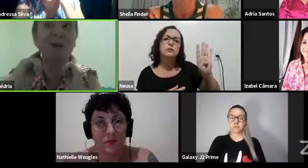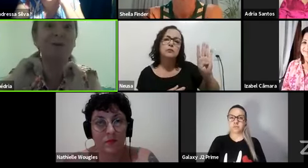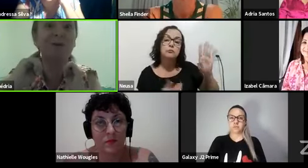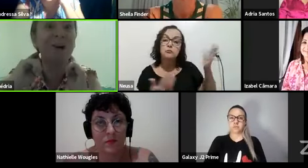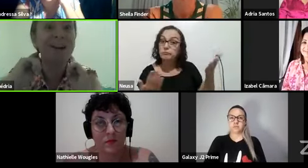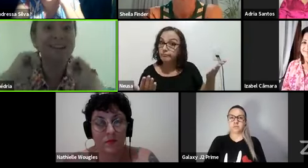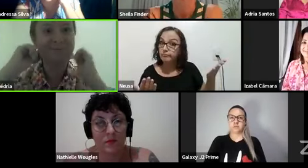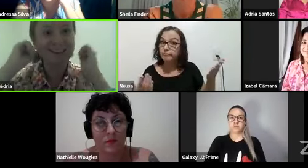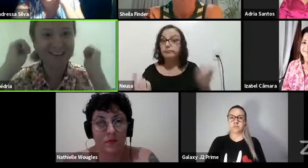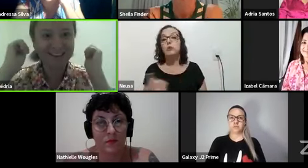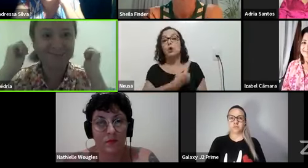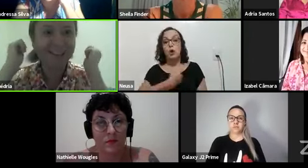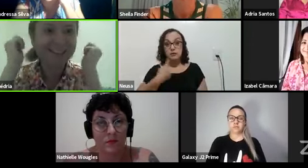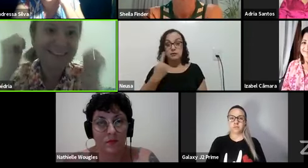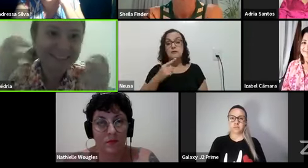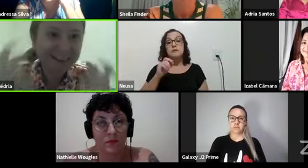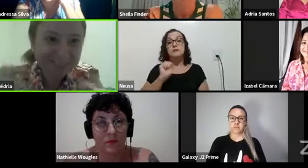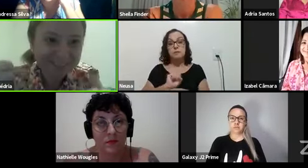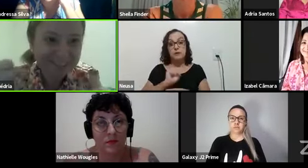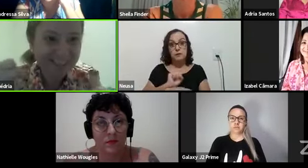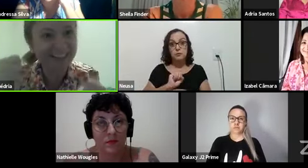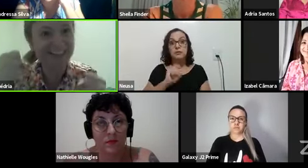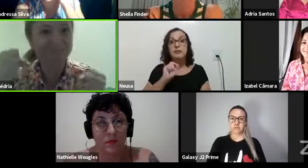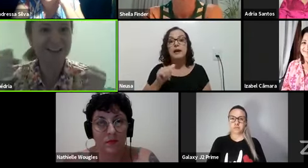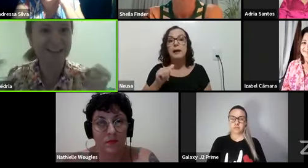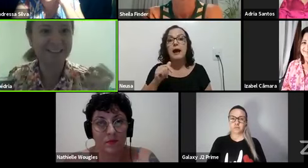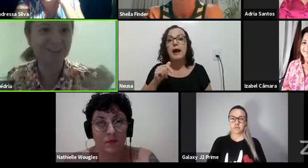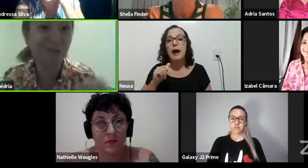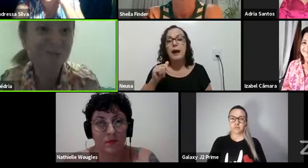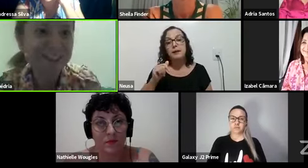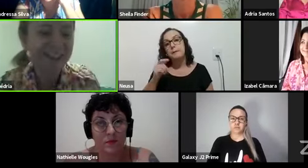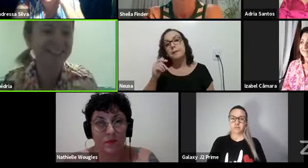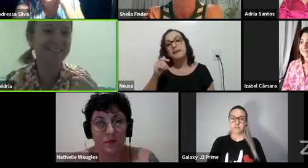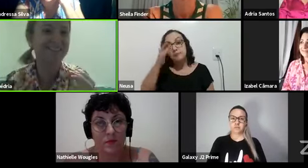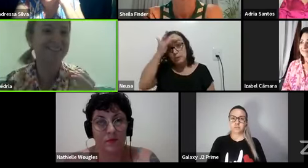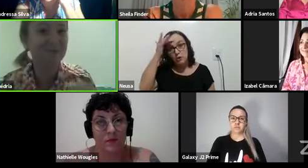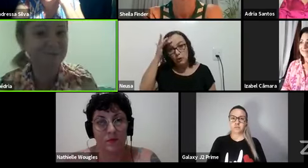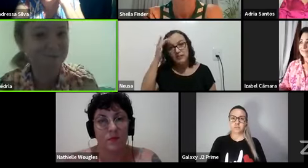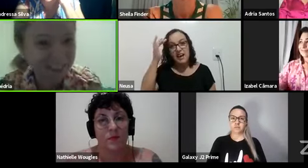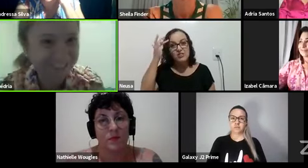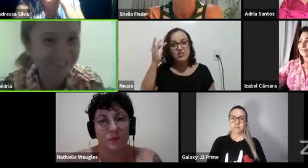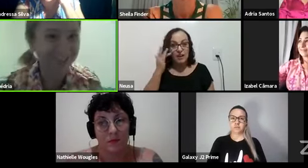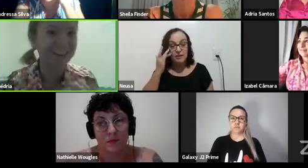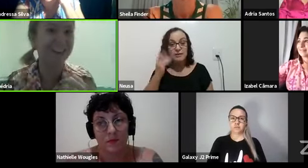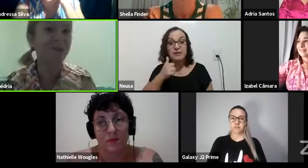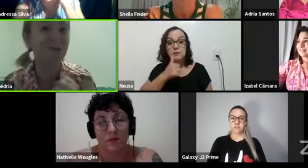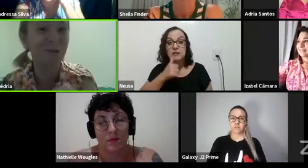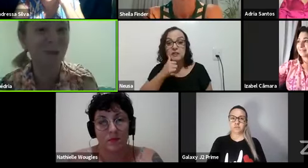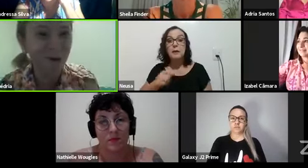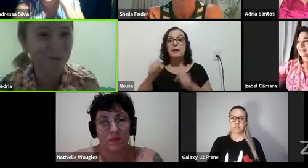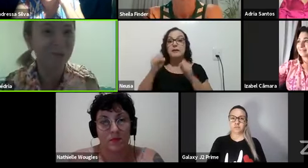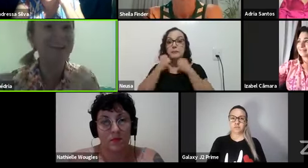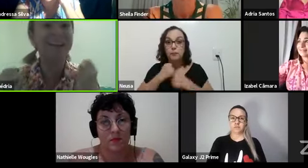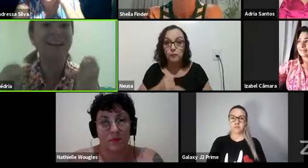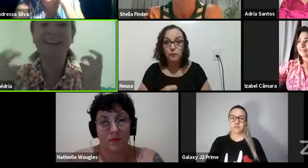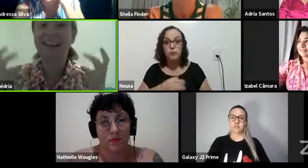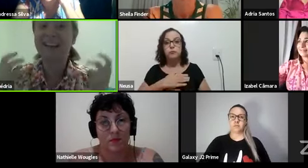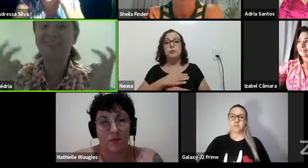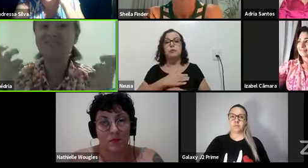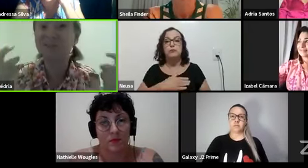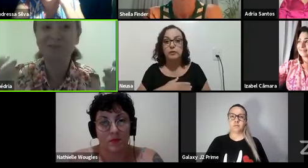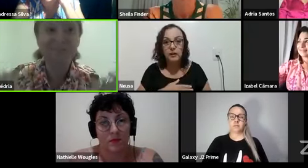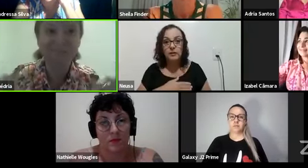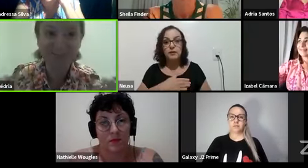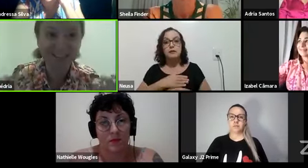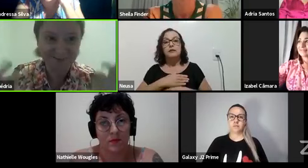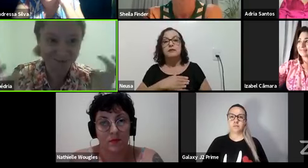gente esperou que a menina batesse a cabecinha dela na parede ou fizesse esse movimento, né, com o corpo, né, que é